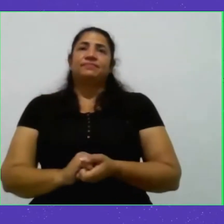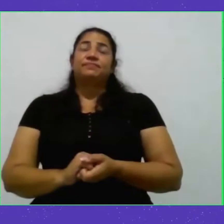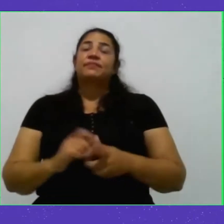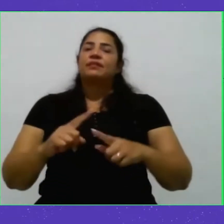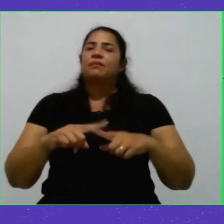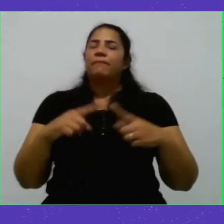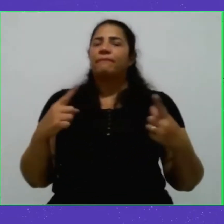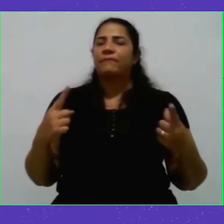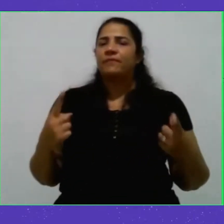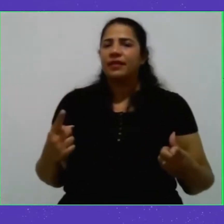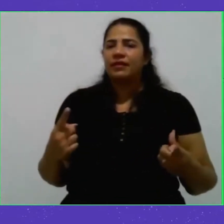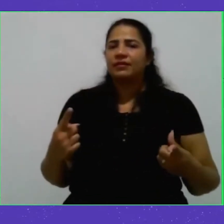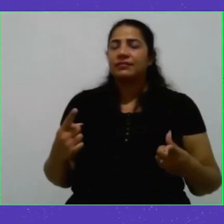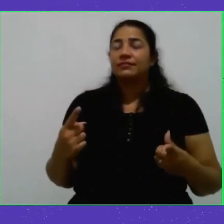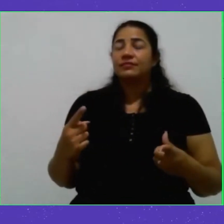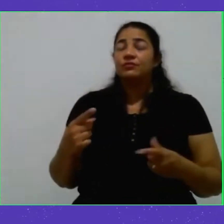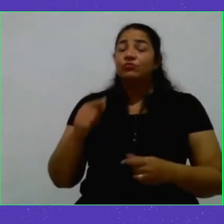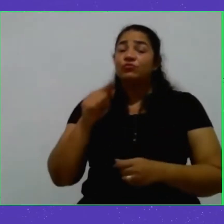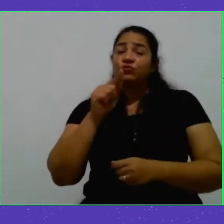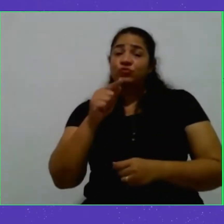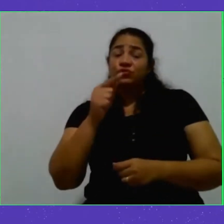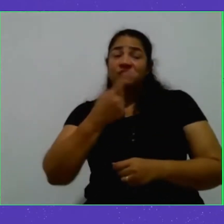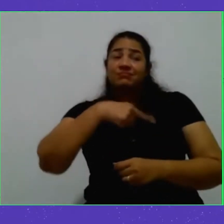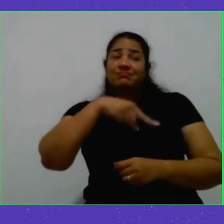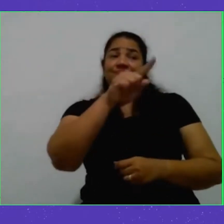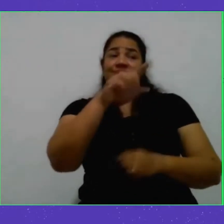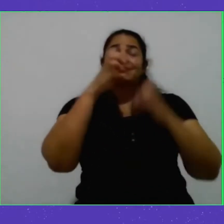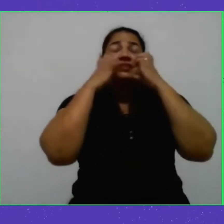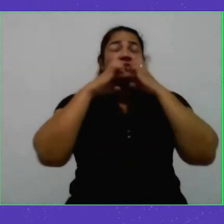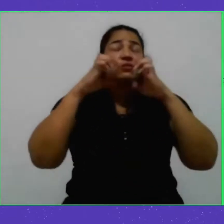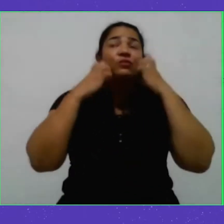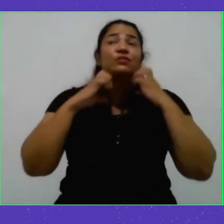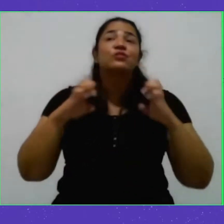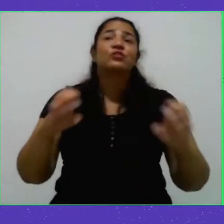nome de quem? Em seu nome?